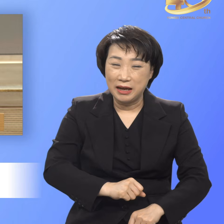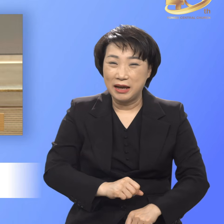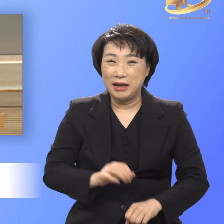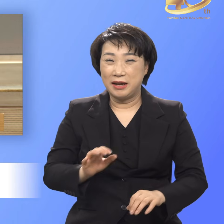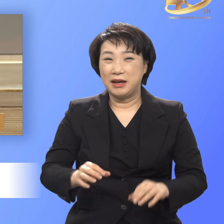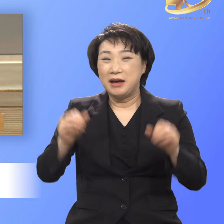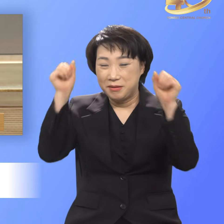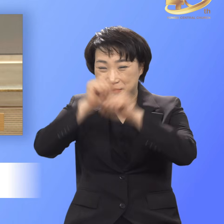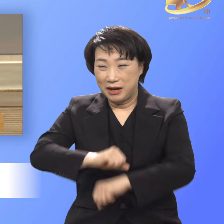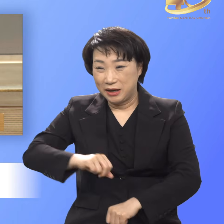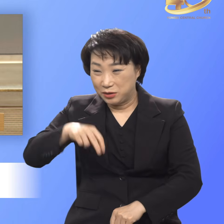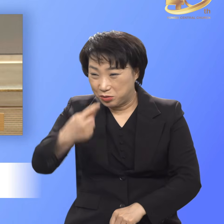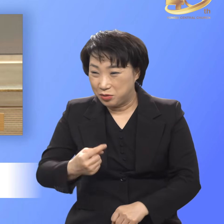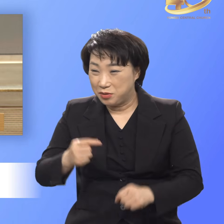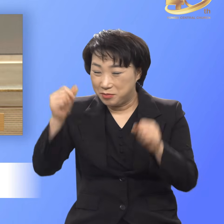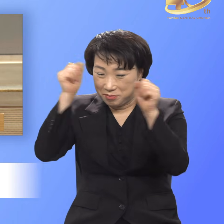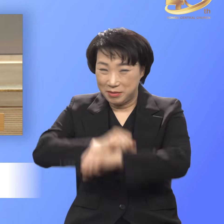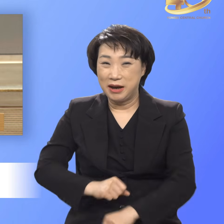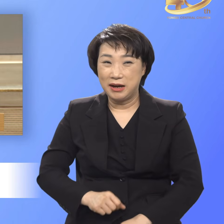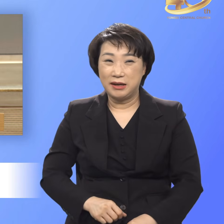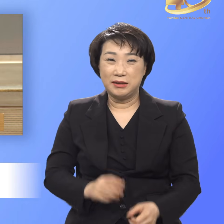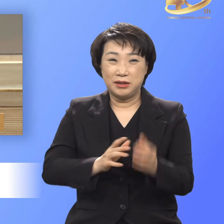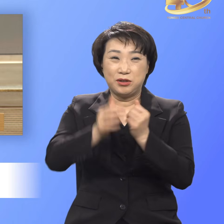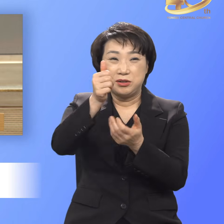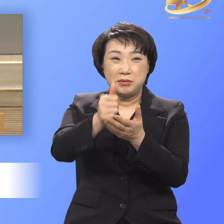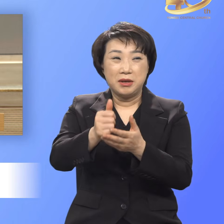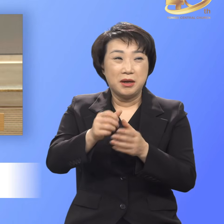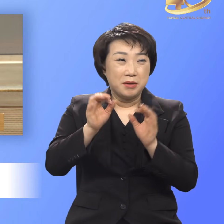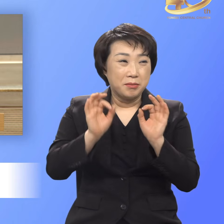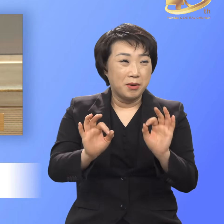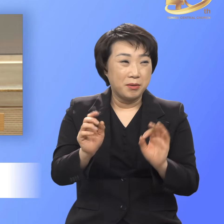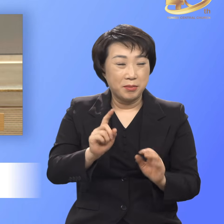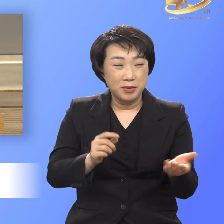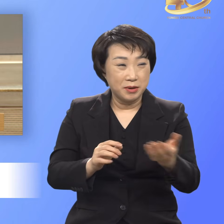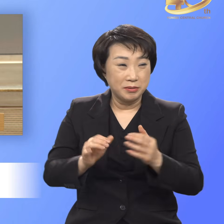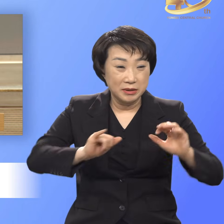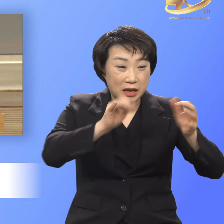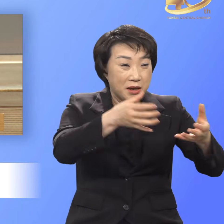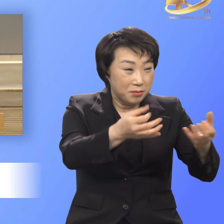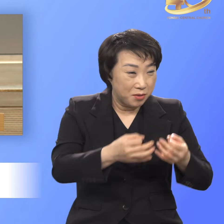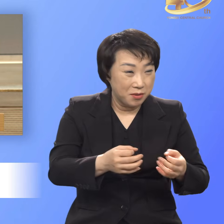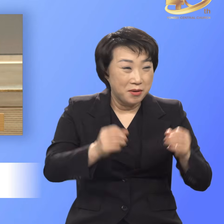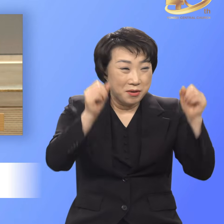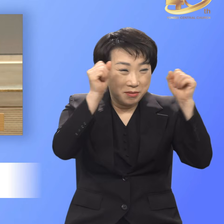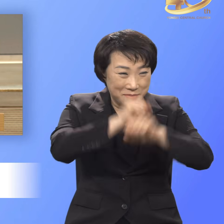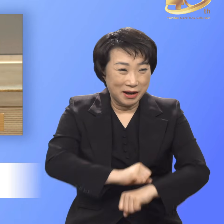망하는 거야. 우리 예수 믿는 일은 세상이 볼 때 망해도 부자고,